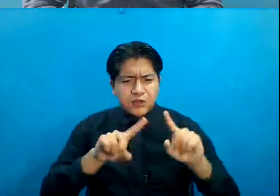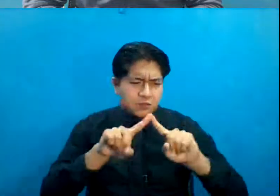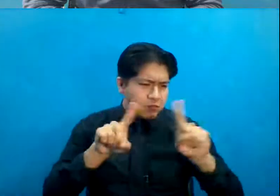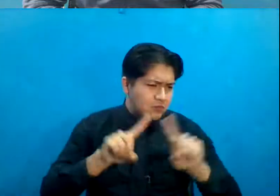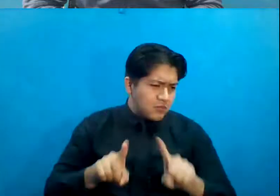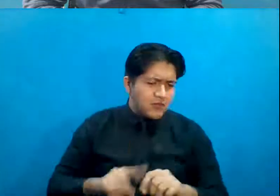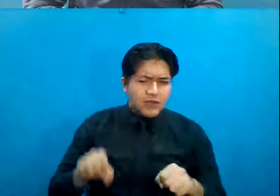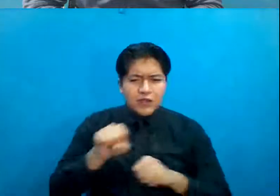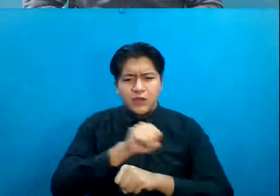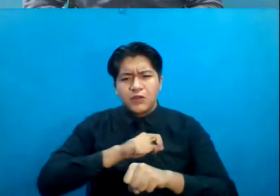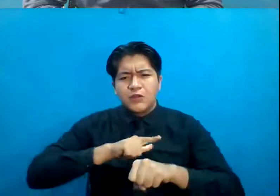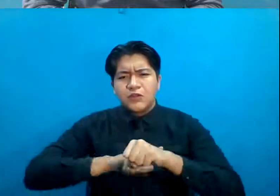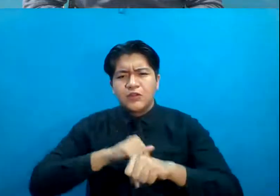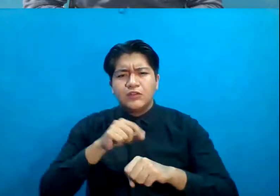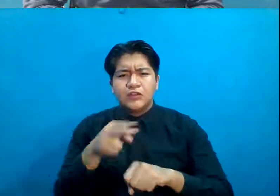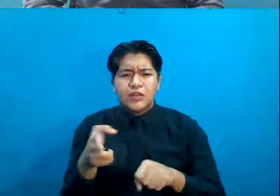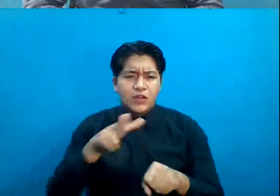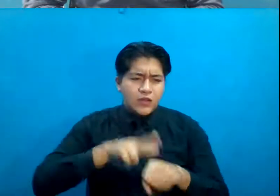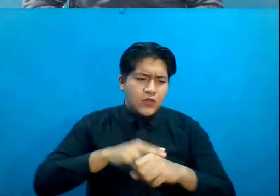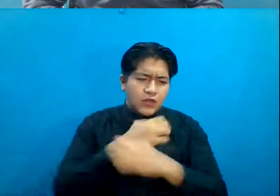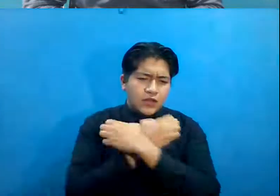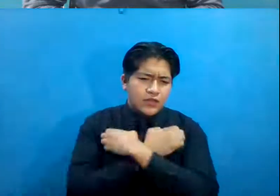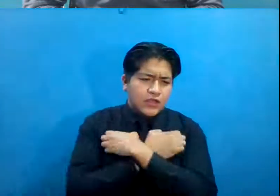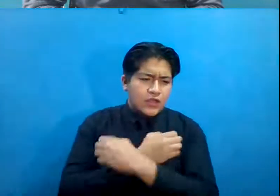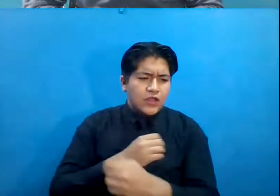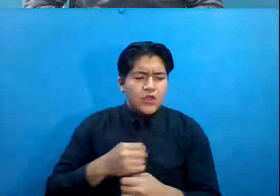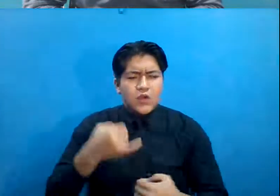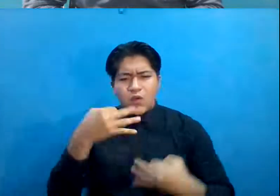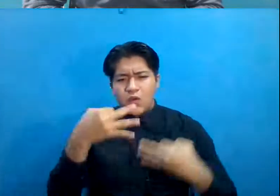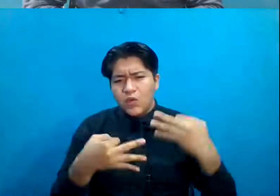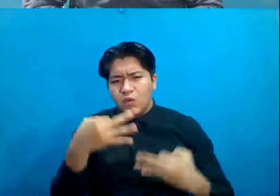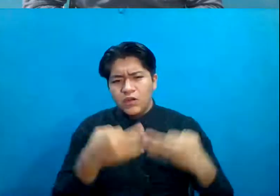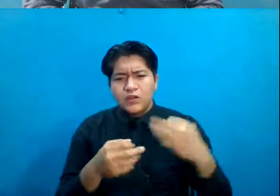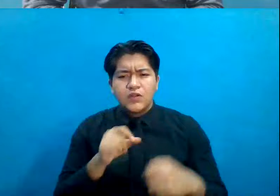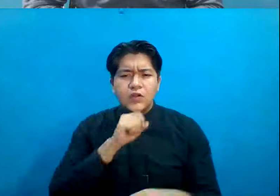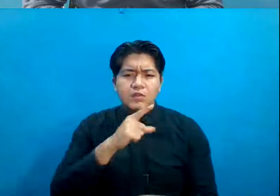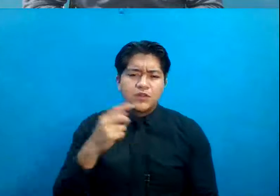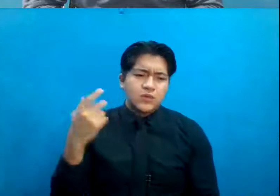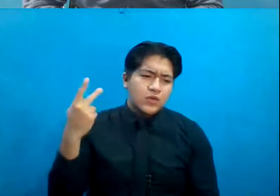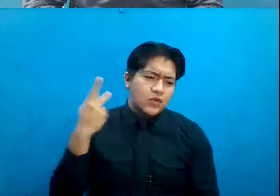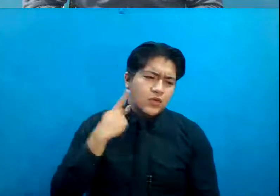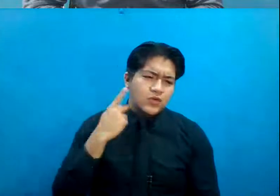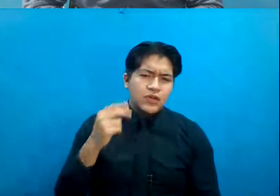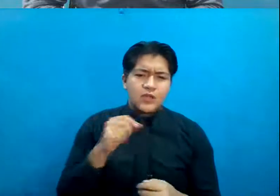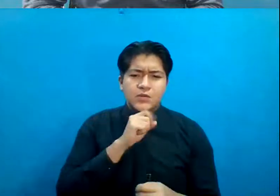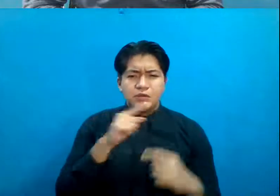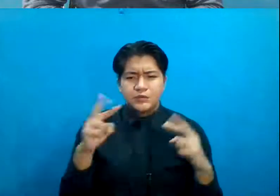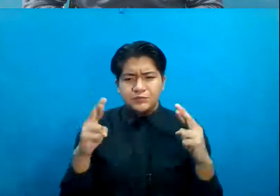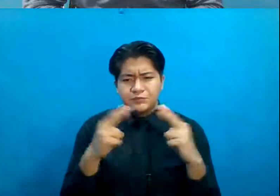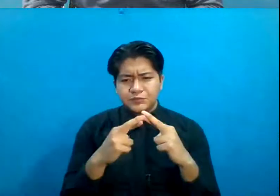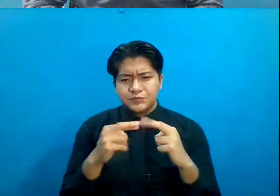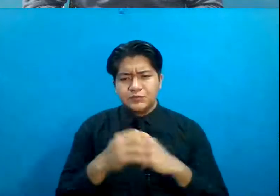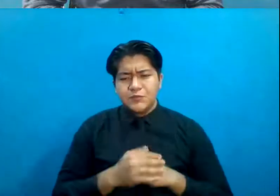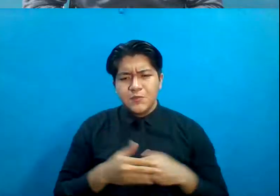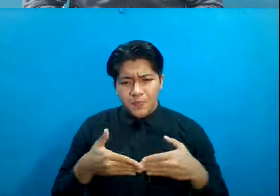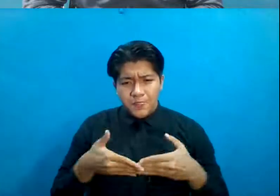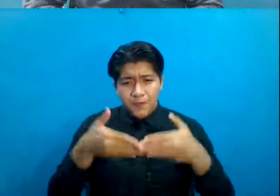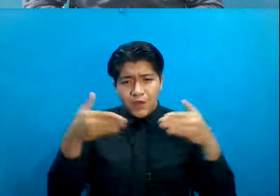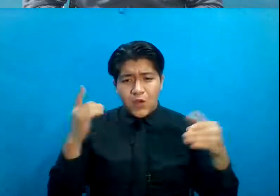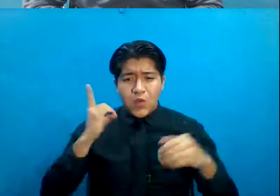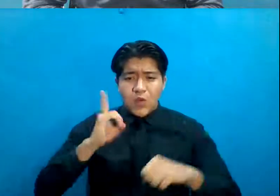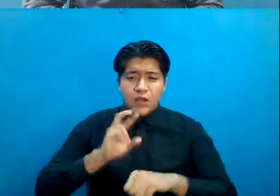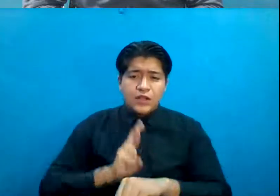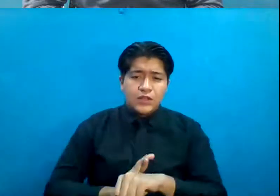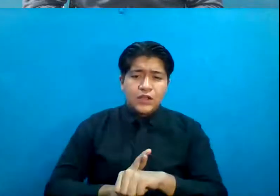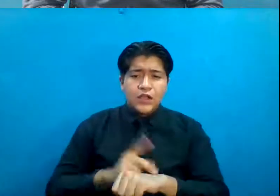educativo, médico hospitalario, jurídico judicial, político institucional y religioso. Es actualmente director de la Academia de Intérpretes